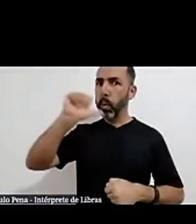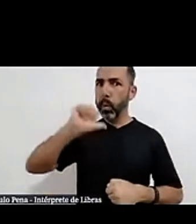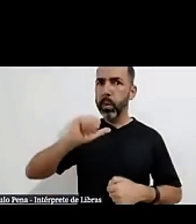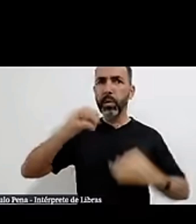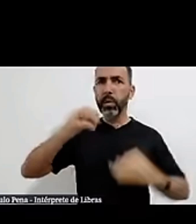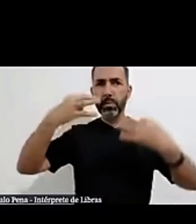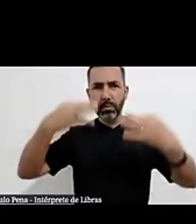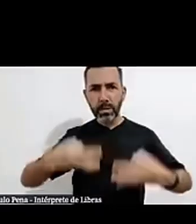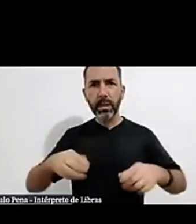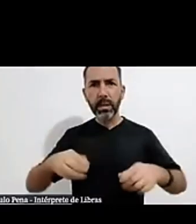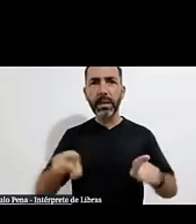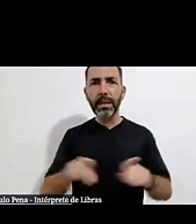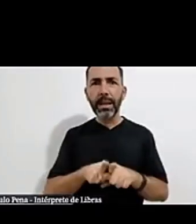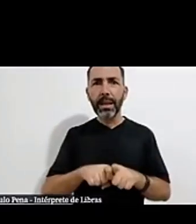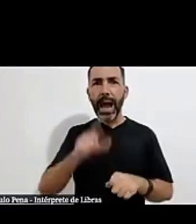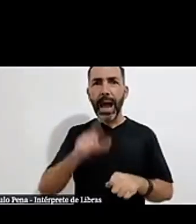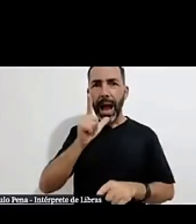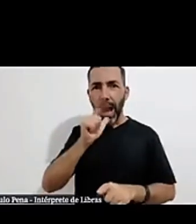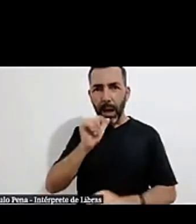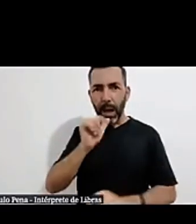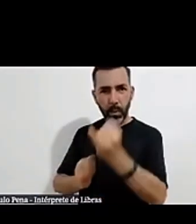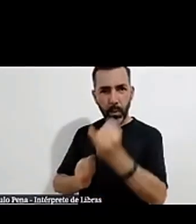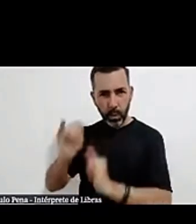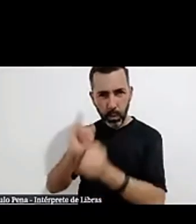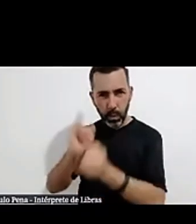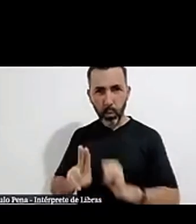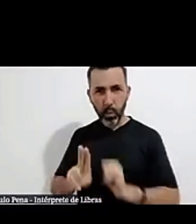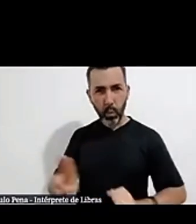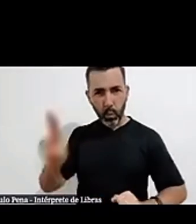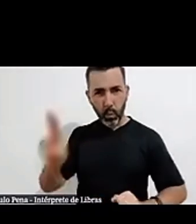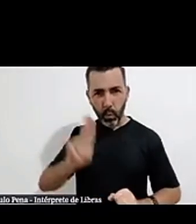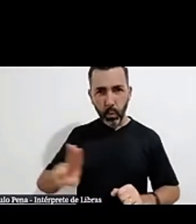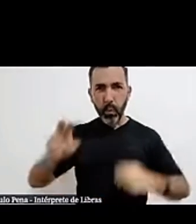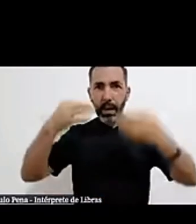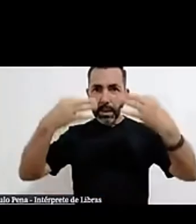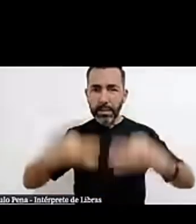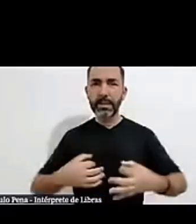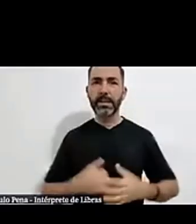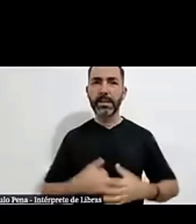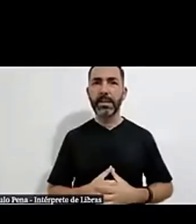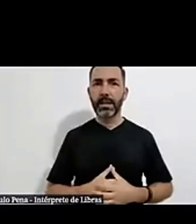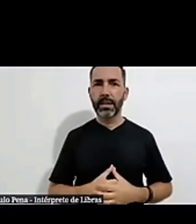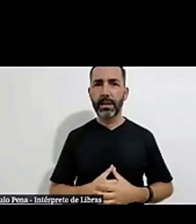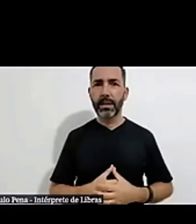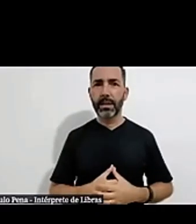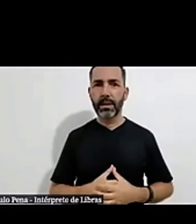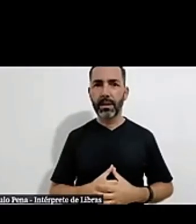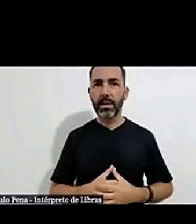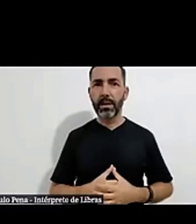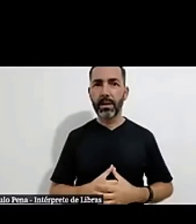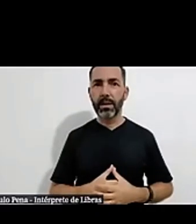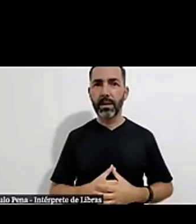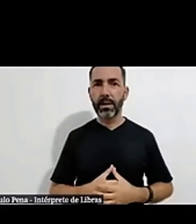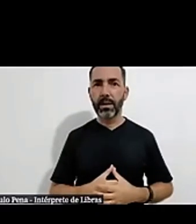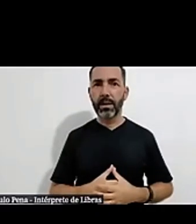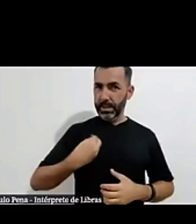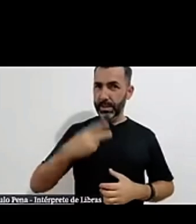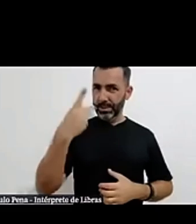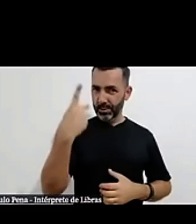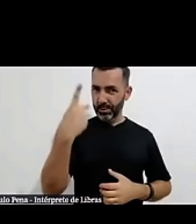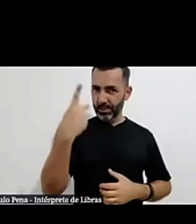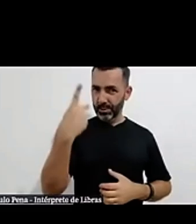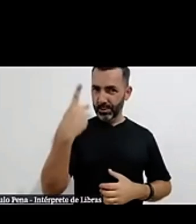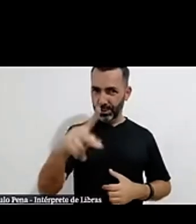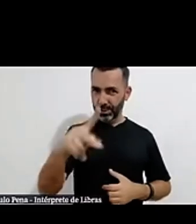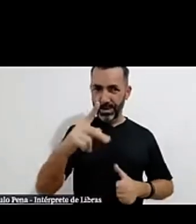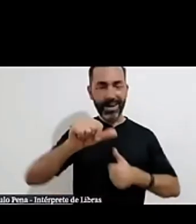correto da água magnetizada vai fazer uma diferença muito grande em sua vida. A água magnetizada